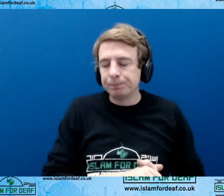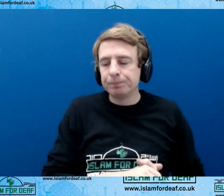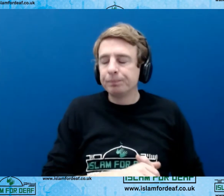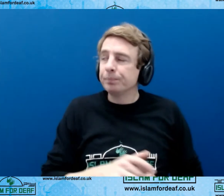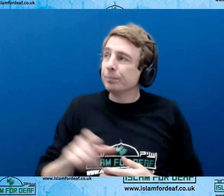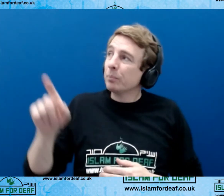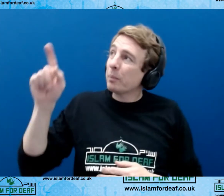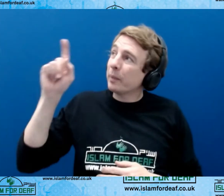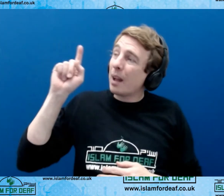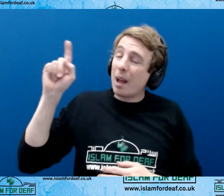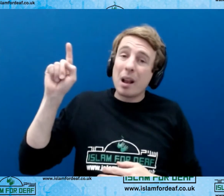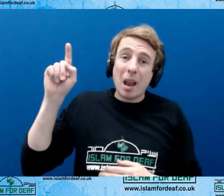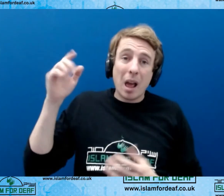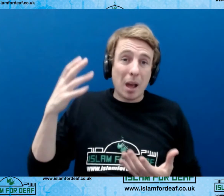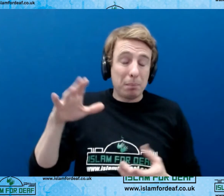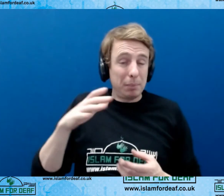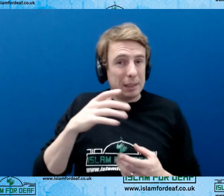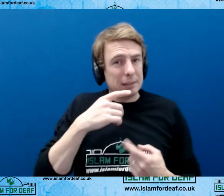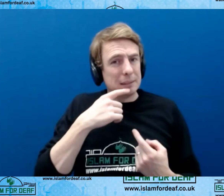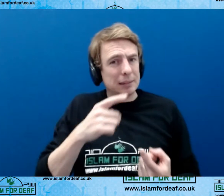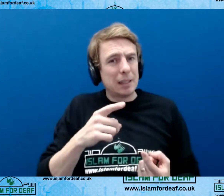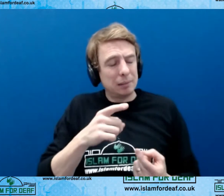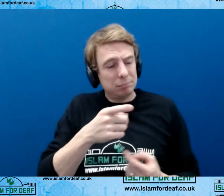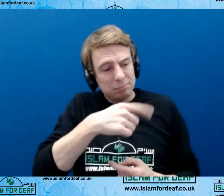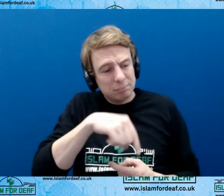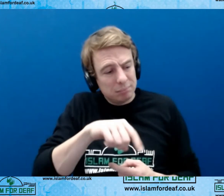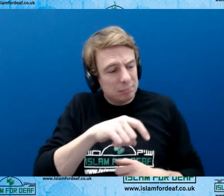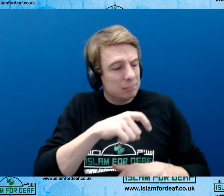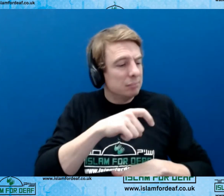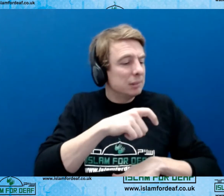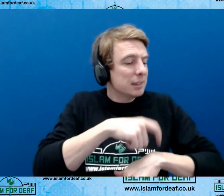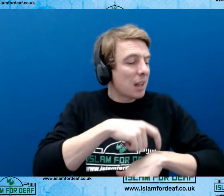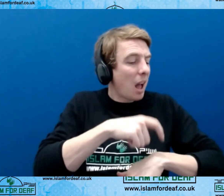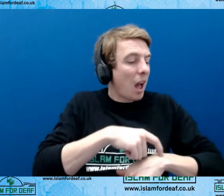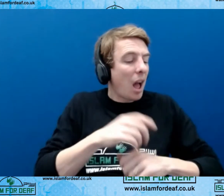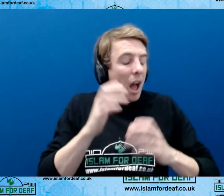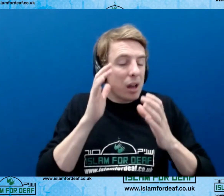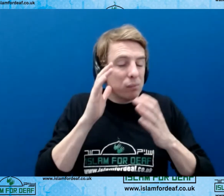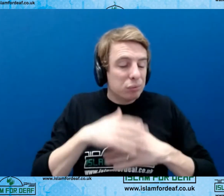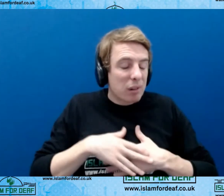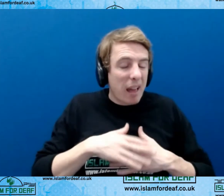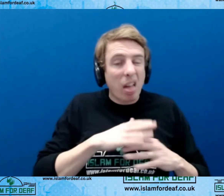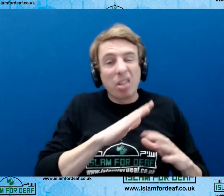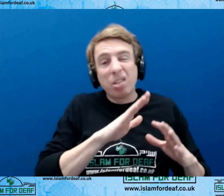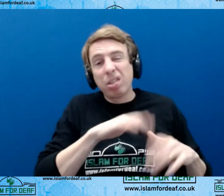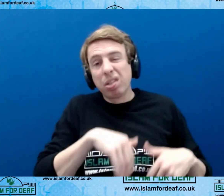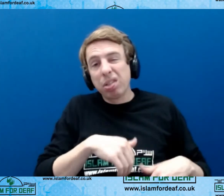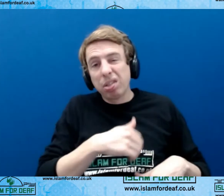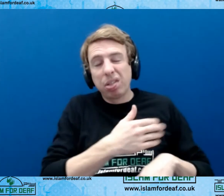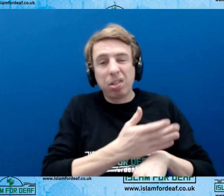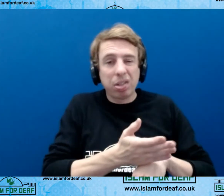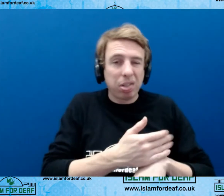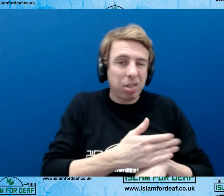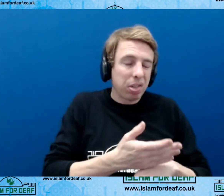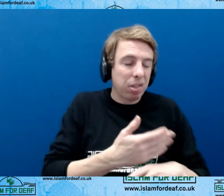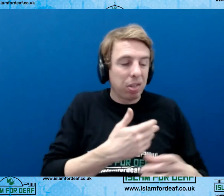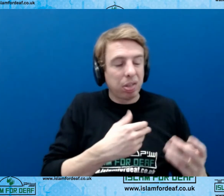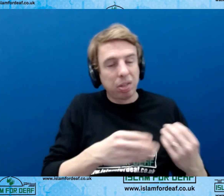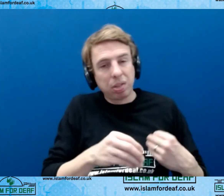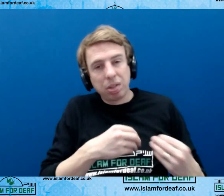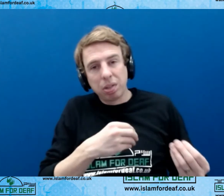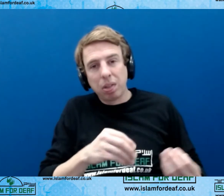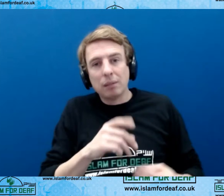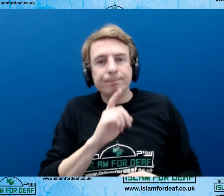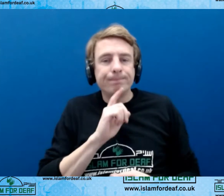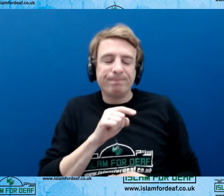delay their prayers beyond the prescribed time, to punish them in these valleys or this valley. ثم